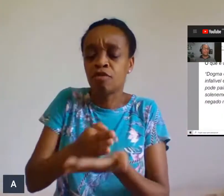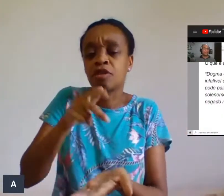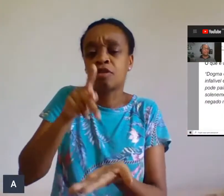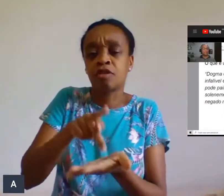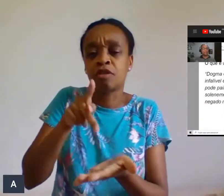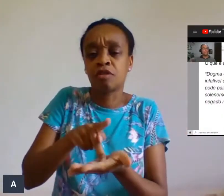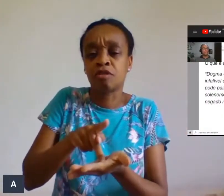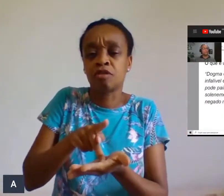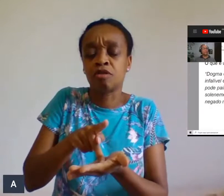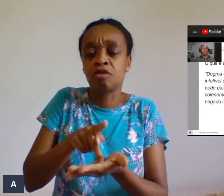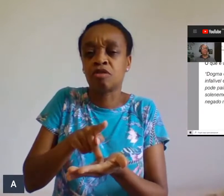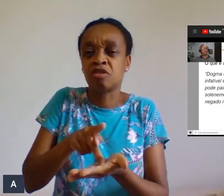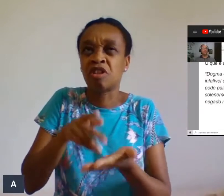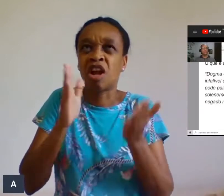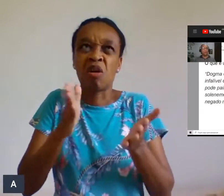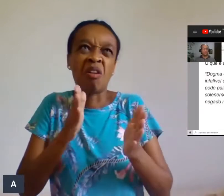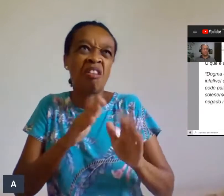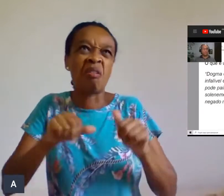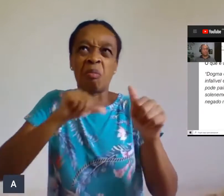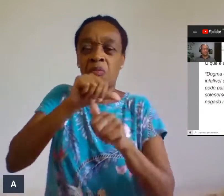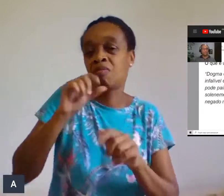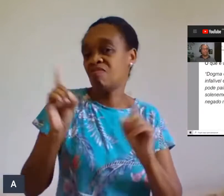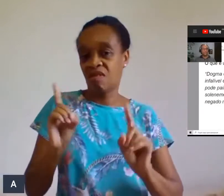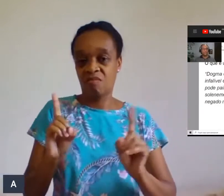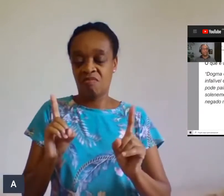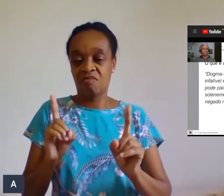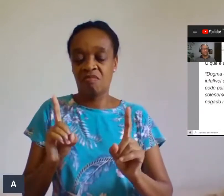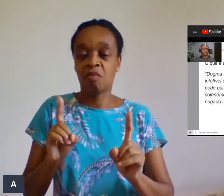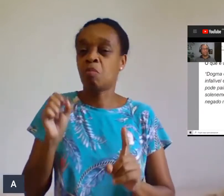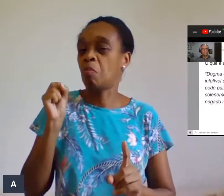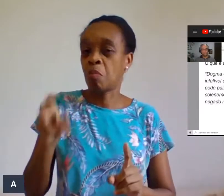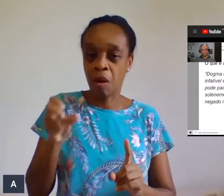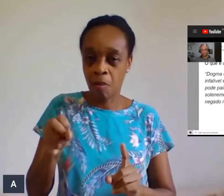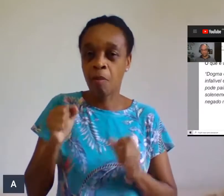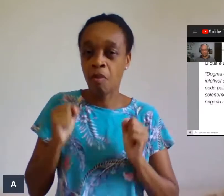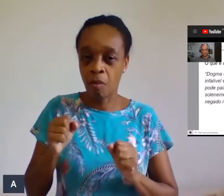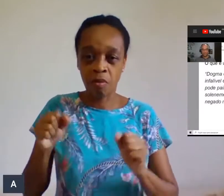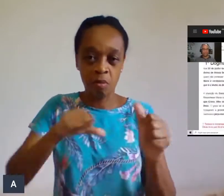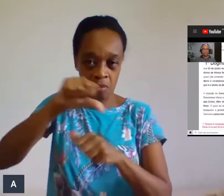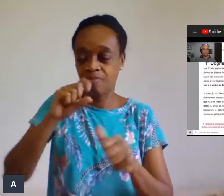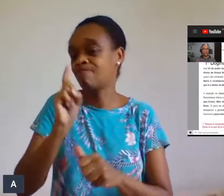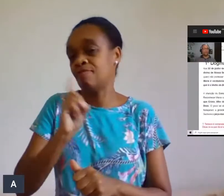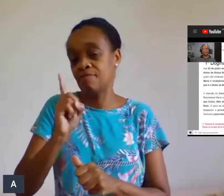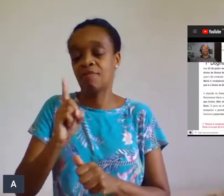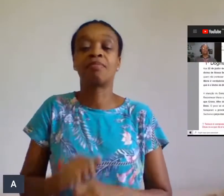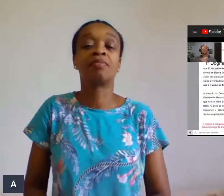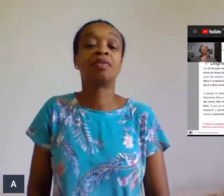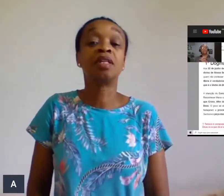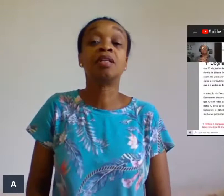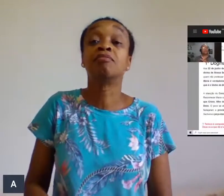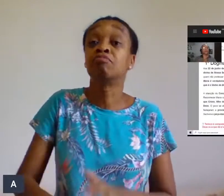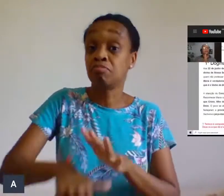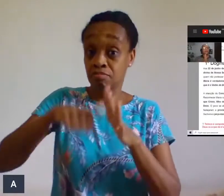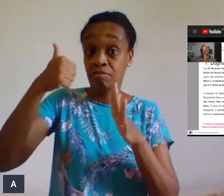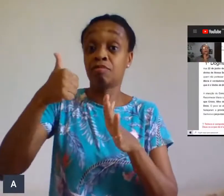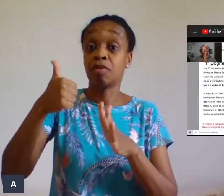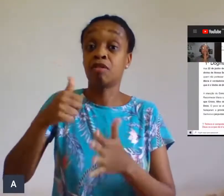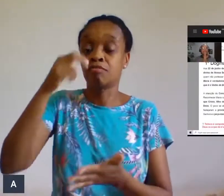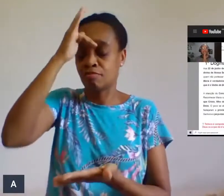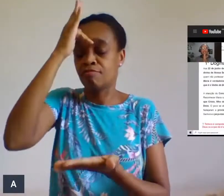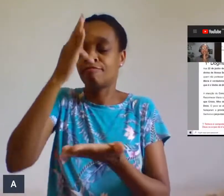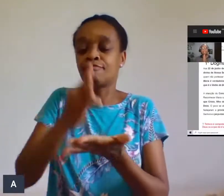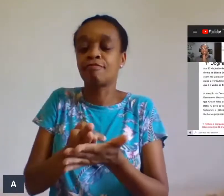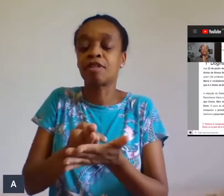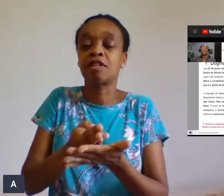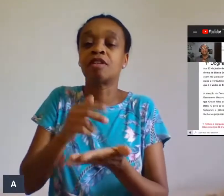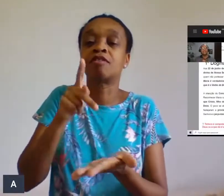ou negado, nem mesmo pelo Papa. Vamos seguir? Primeiro dogma: